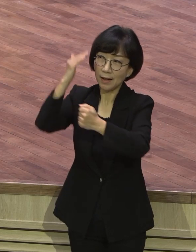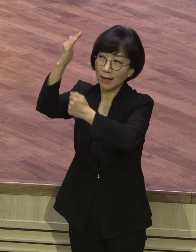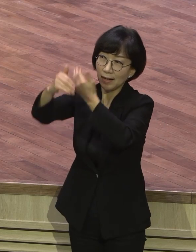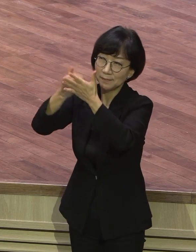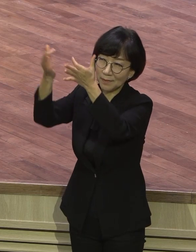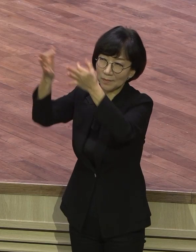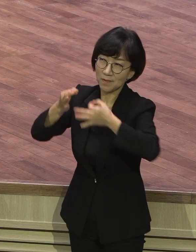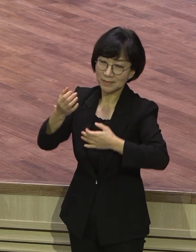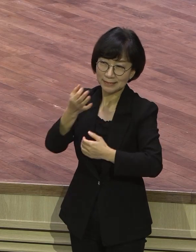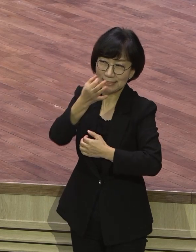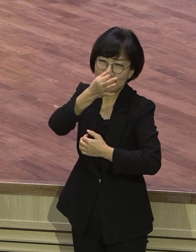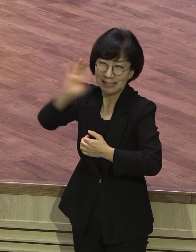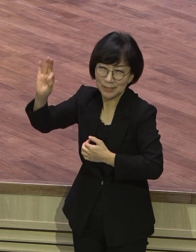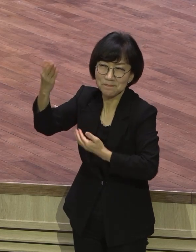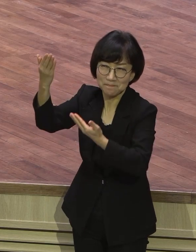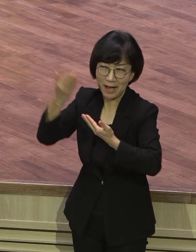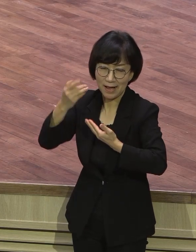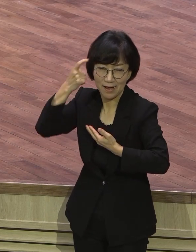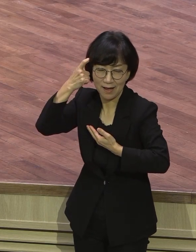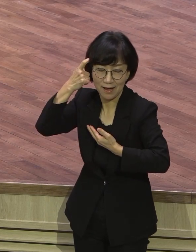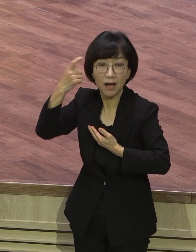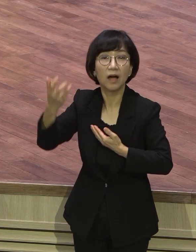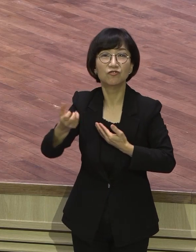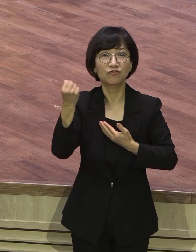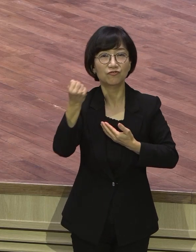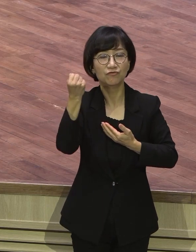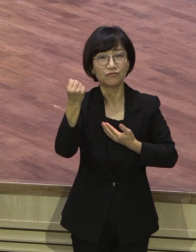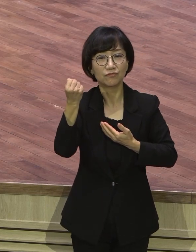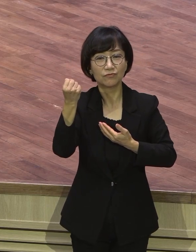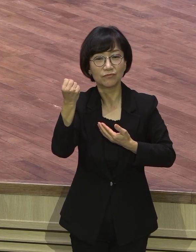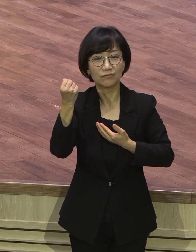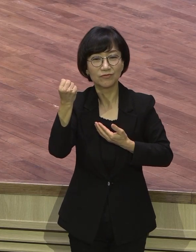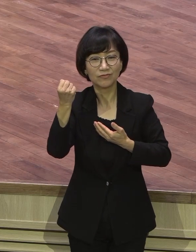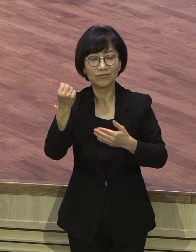라고 인정받는다고 생각을 했습니다.